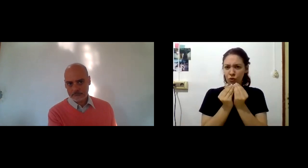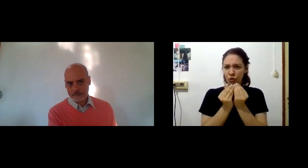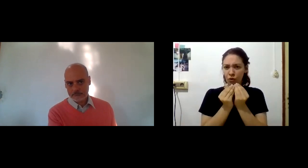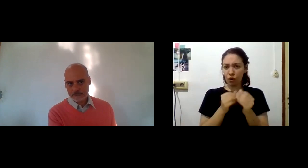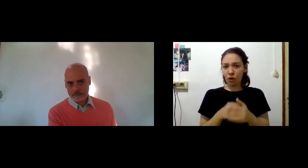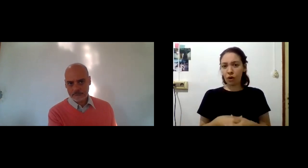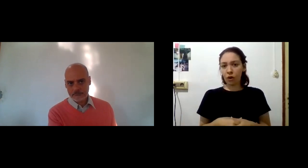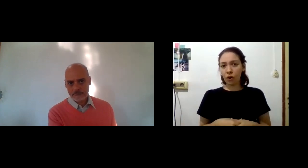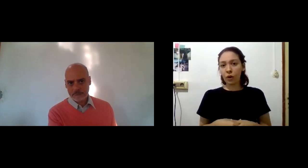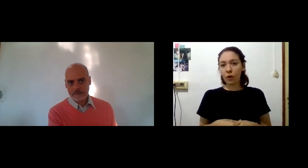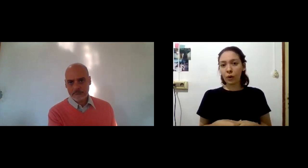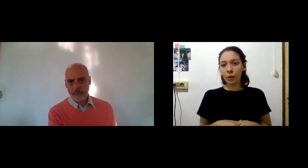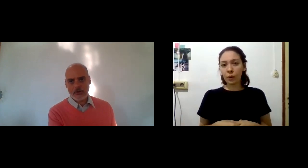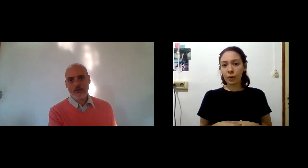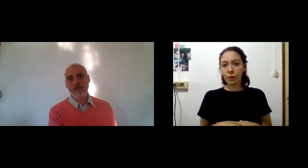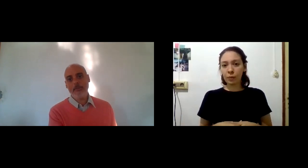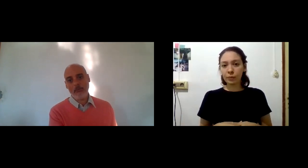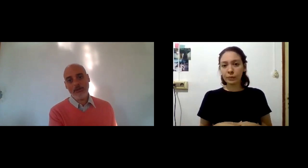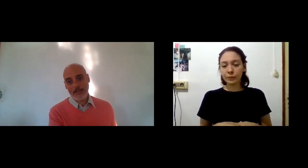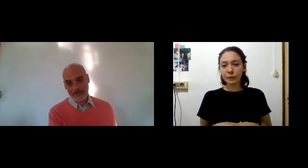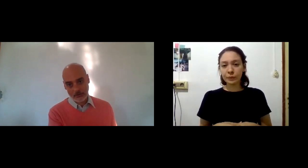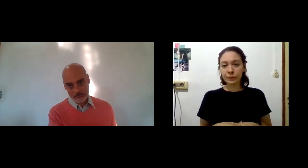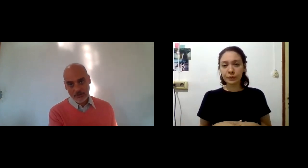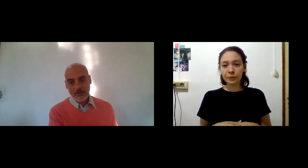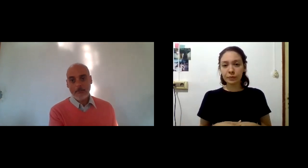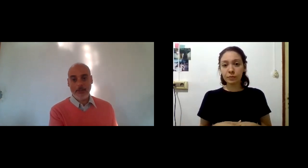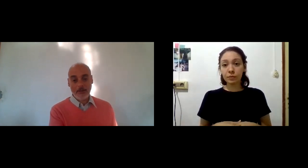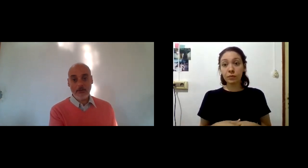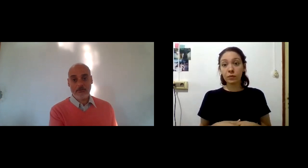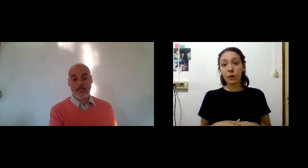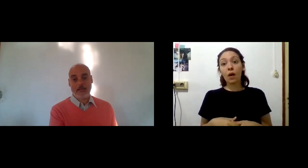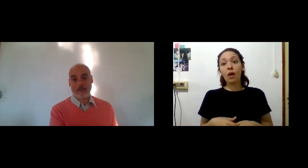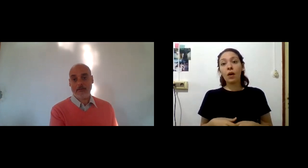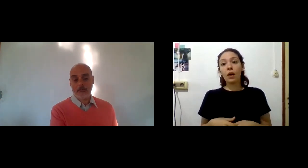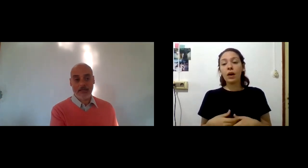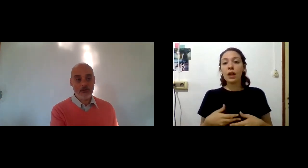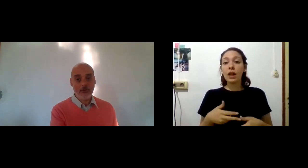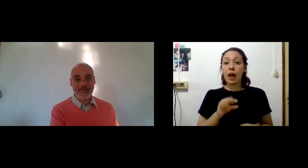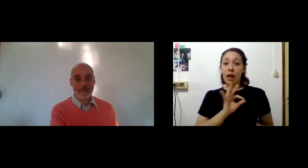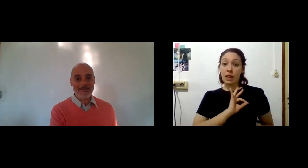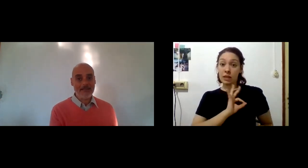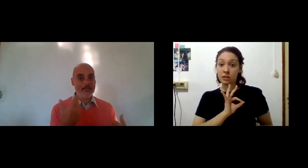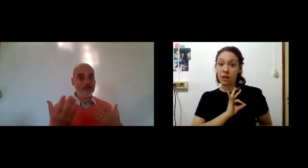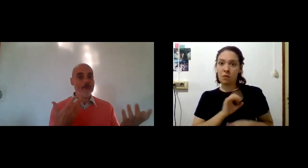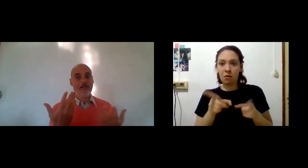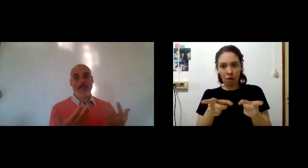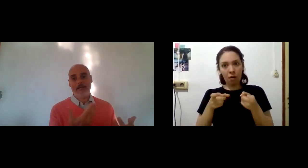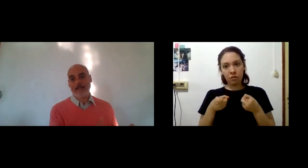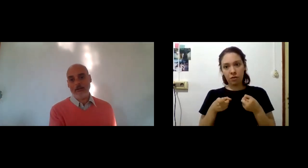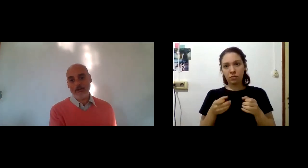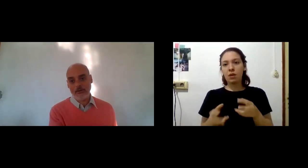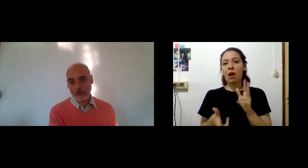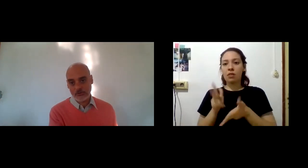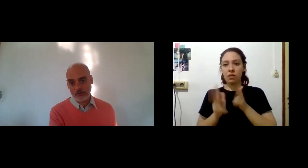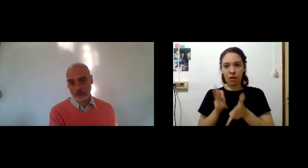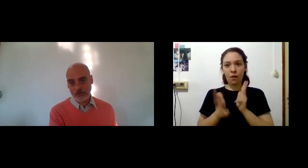el examen. Bueno, nosotros pedimos nivel alto, pero eso lo vas a ir viendo